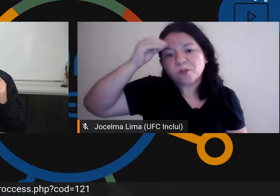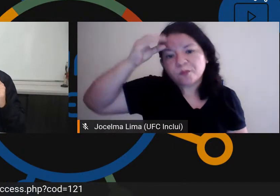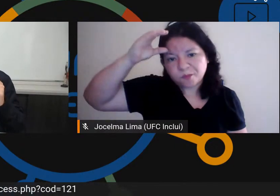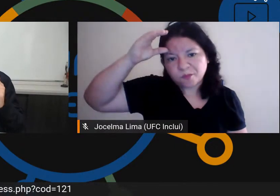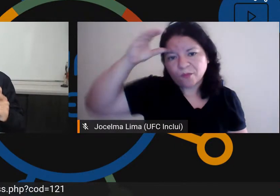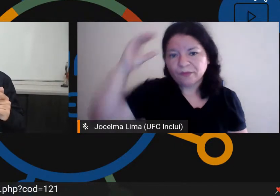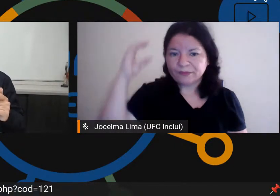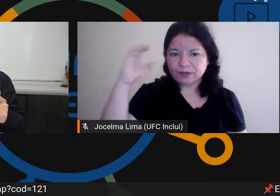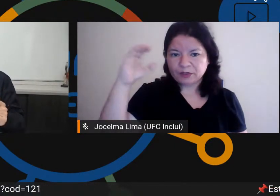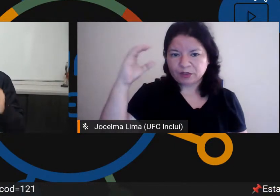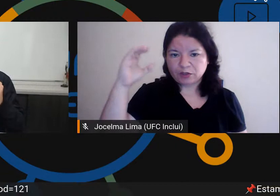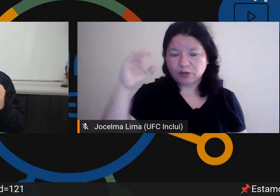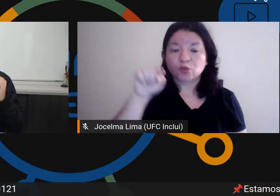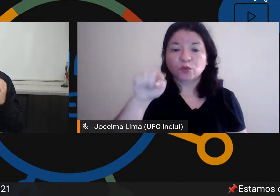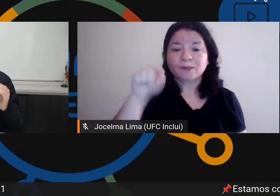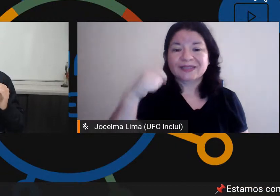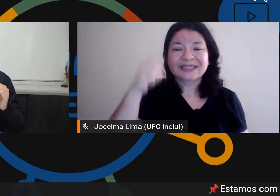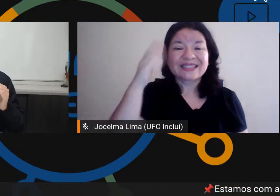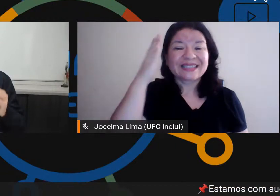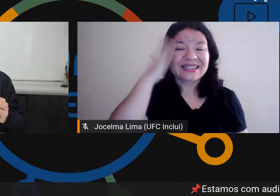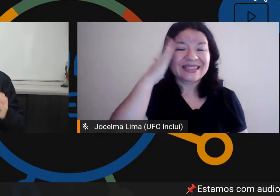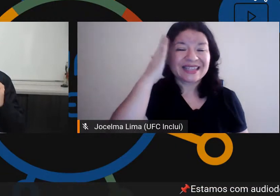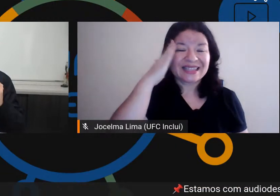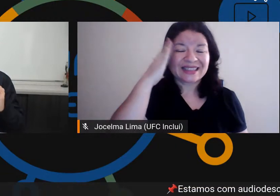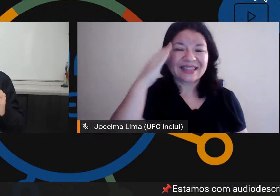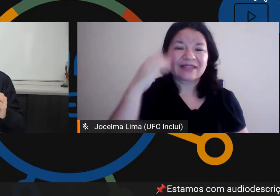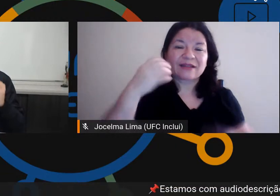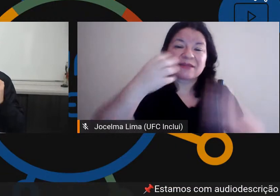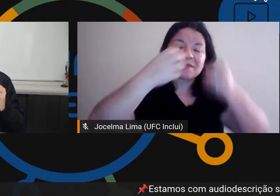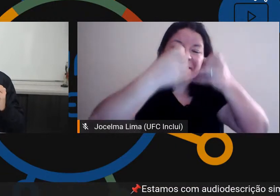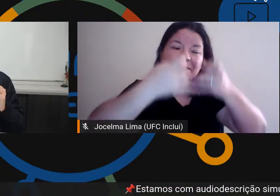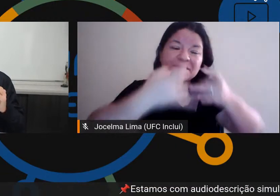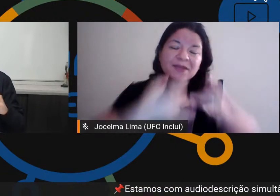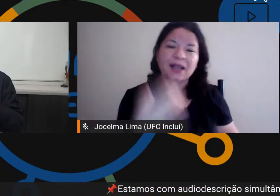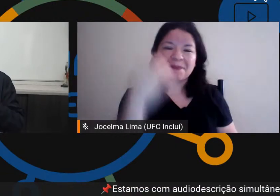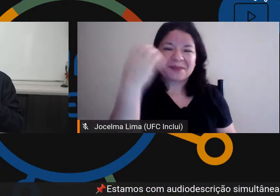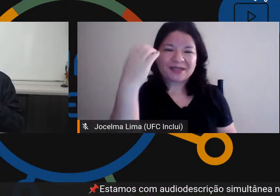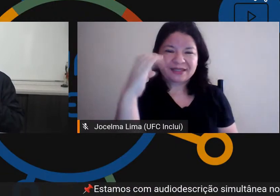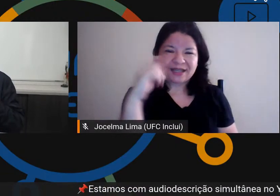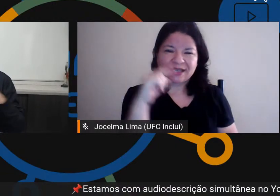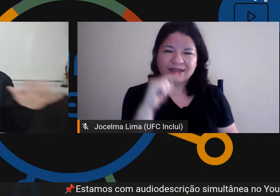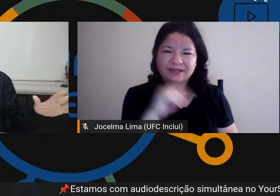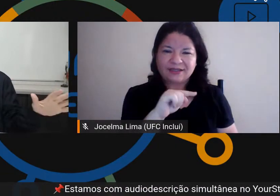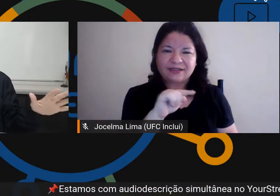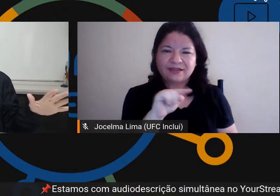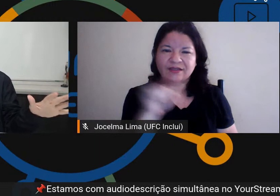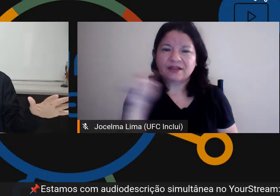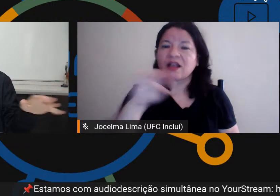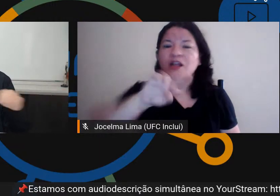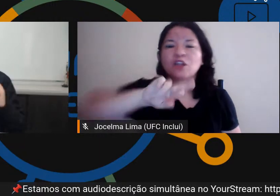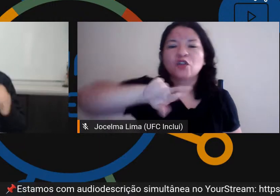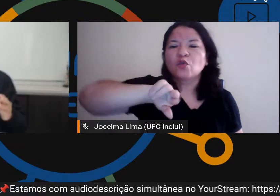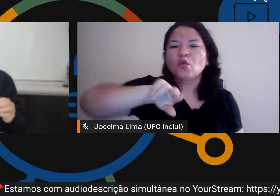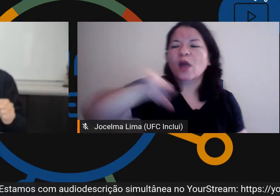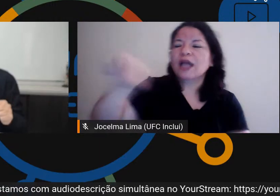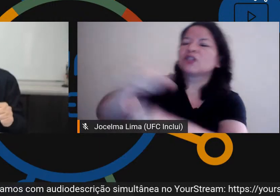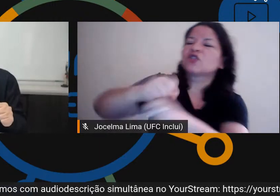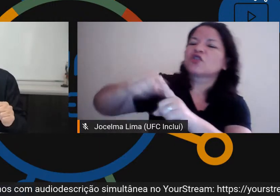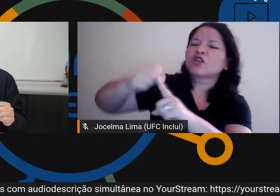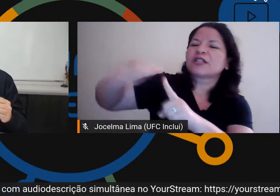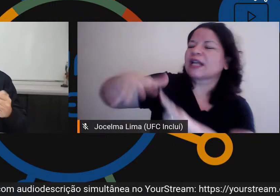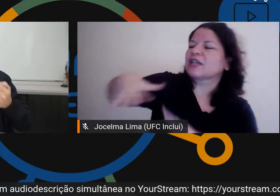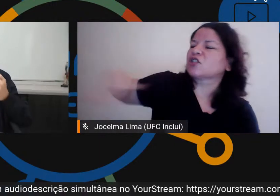você está escrevendo para cientistas. Esse texto não é escrito para a comunidade em geral. Não é. Óbvio que